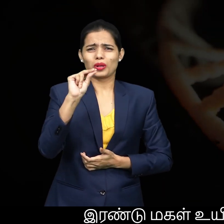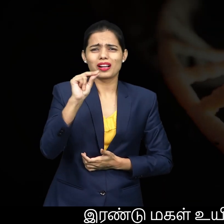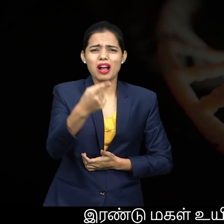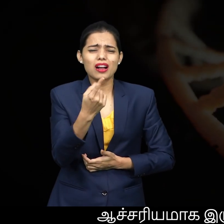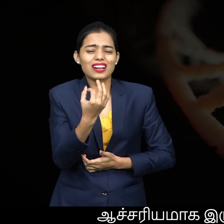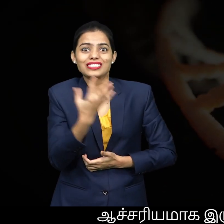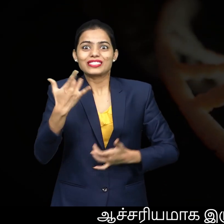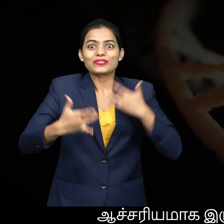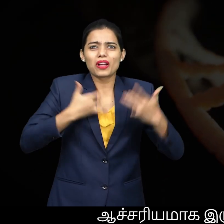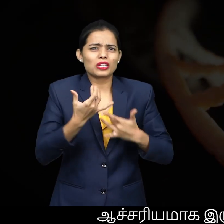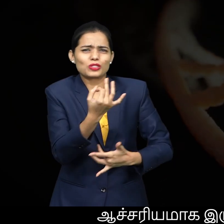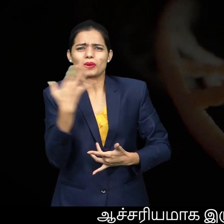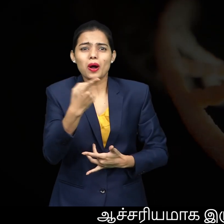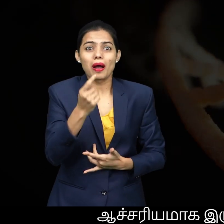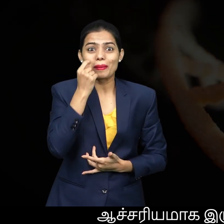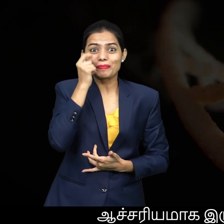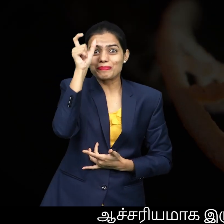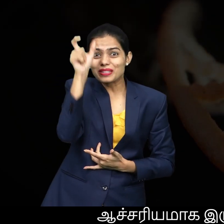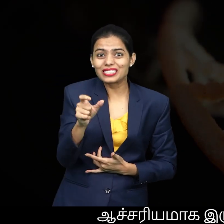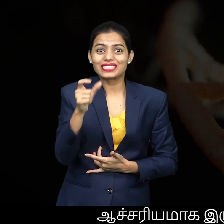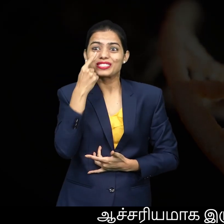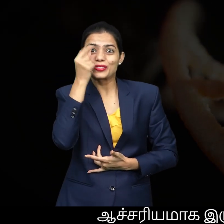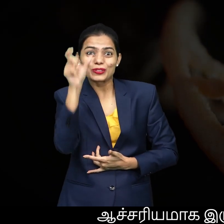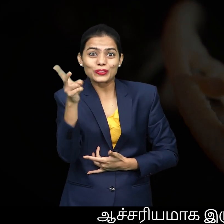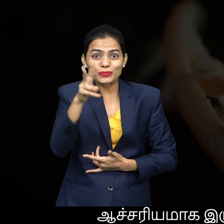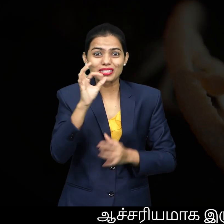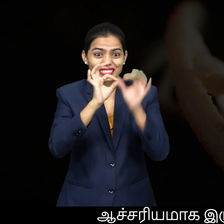மாறுவது ஆச்சரியமாக இருக்கிறதல்லவா? ஆம்,